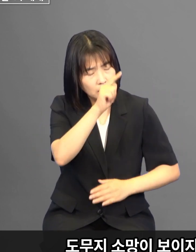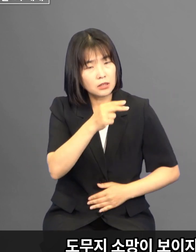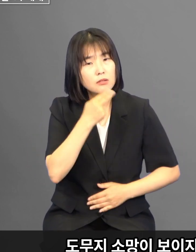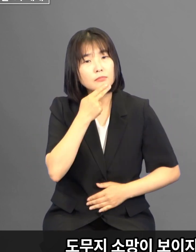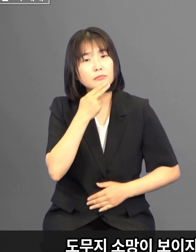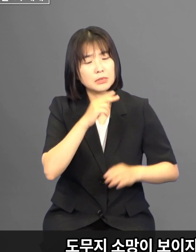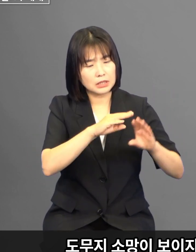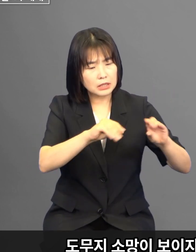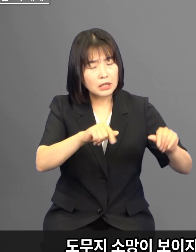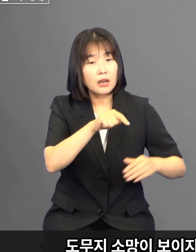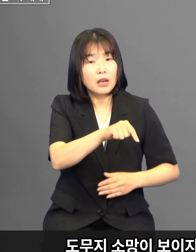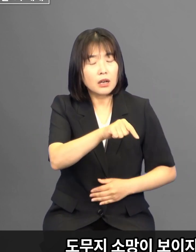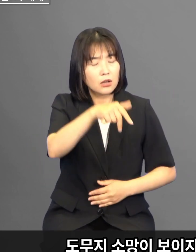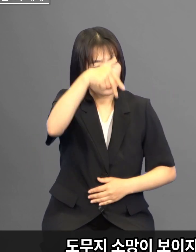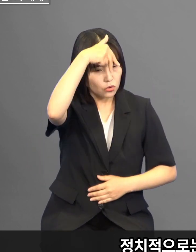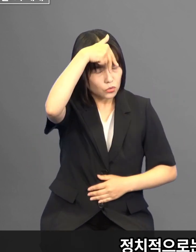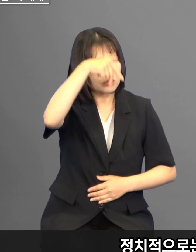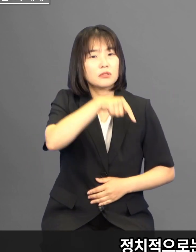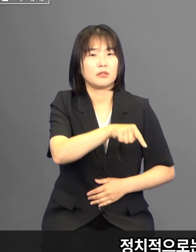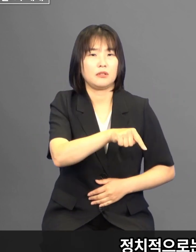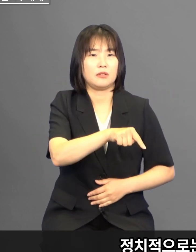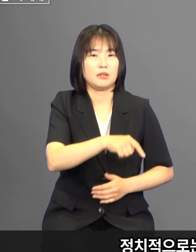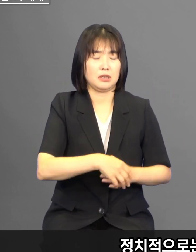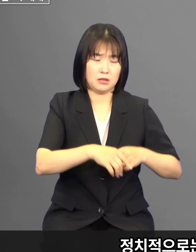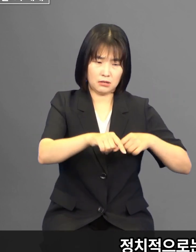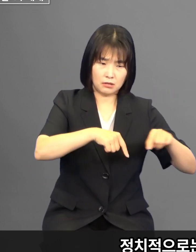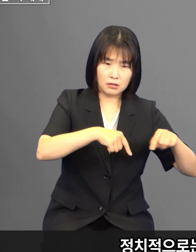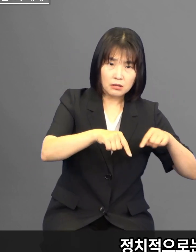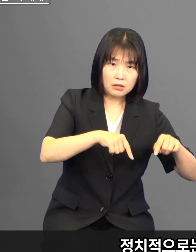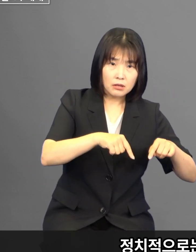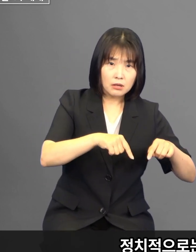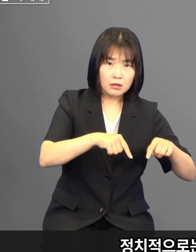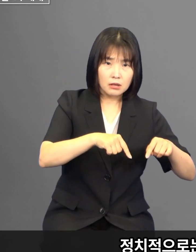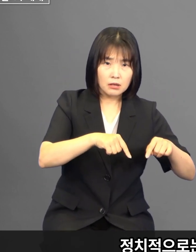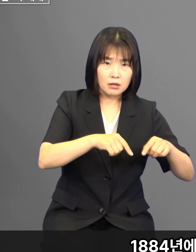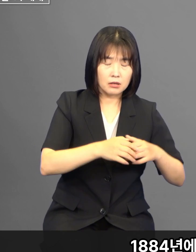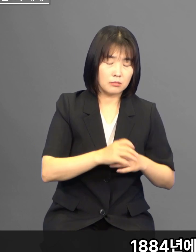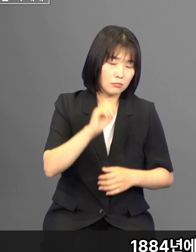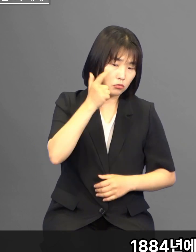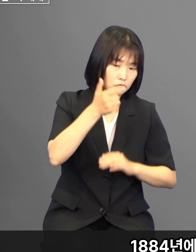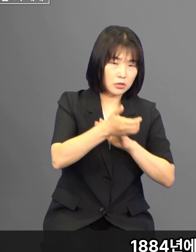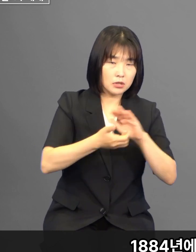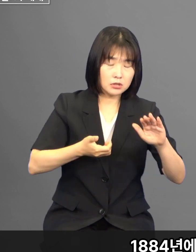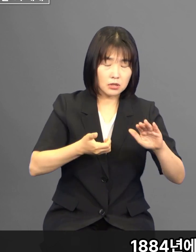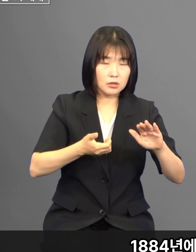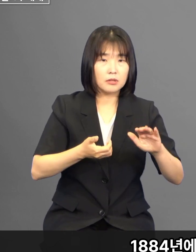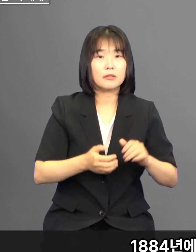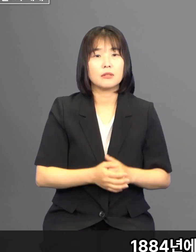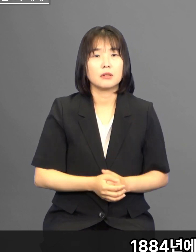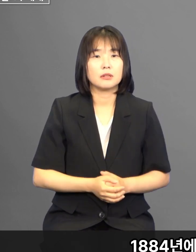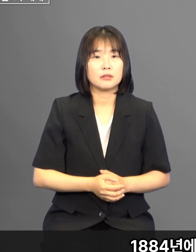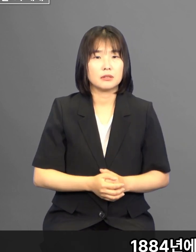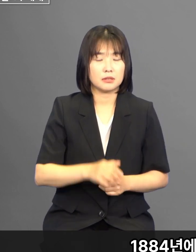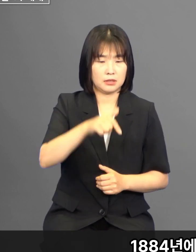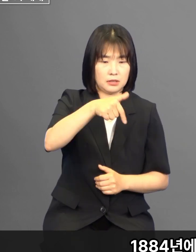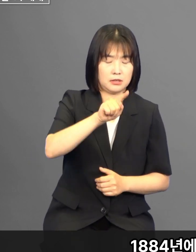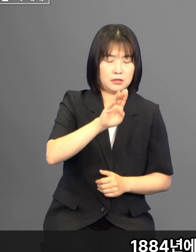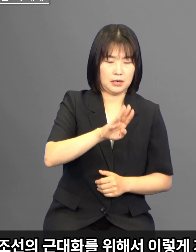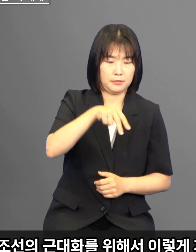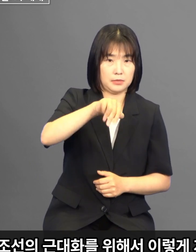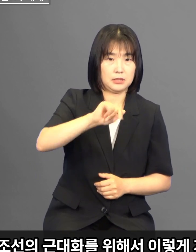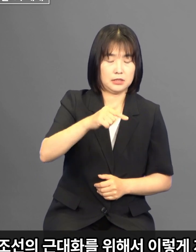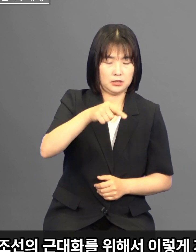땅이 조선 땅이었습니다. 정치적으로는 바로 그 6개월 전이죠. 1884년에 갑신정변이라고